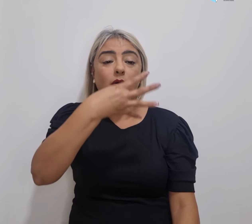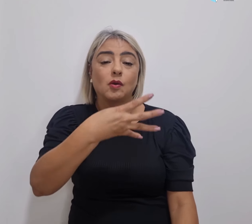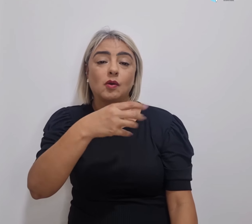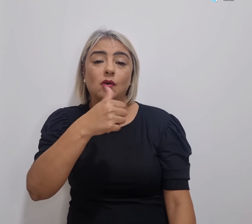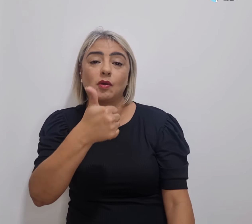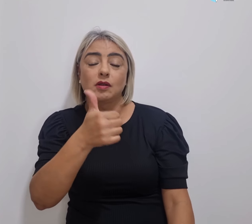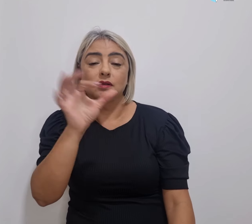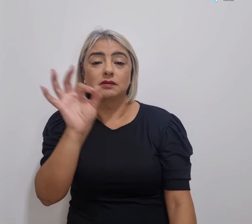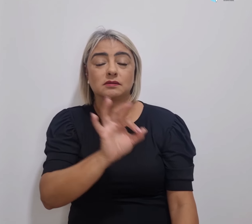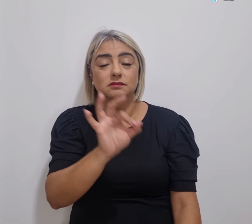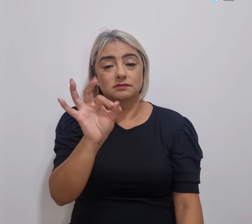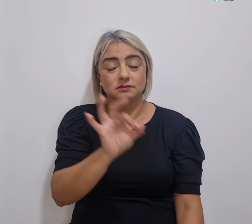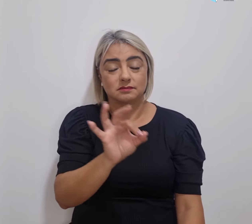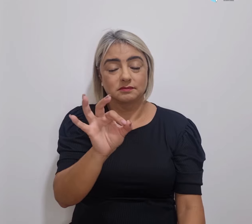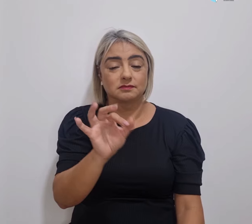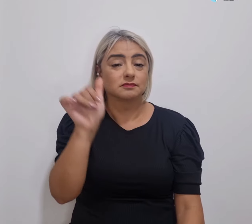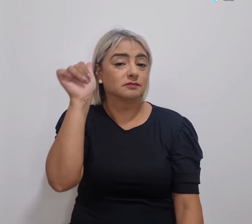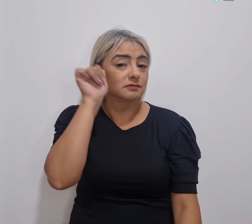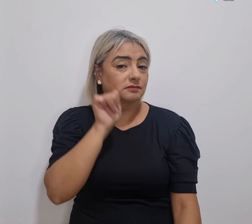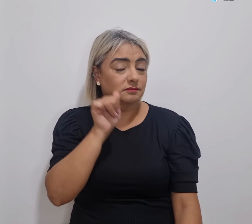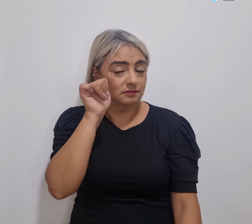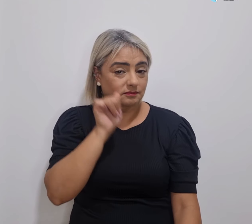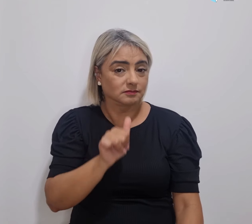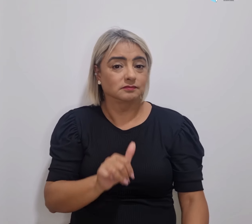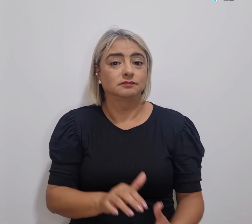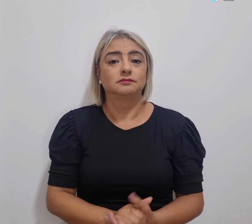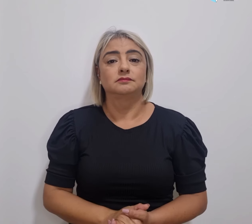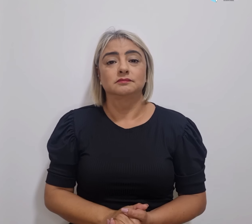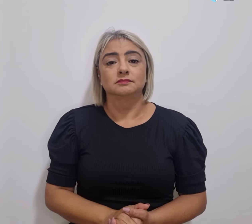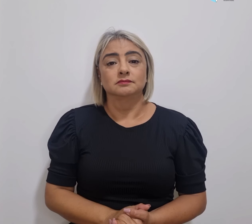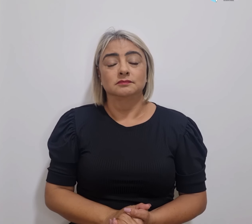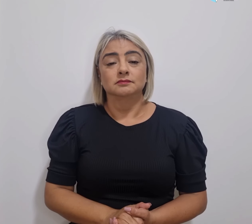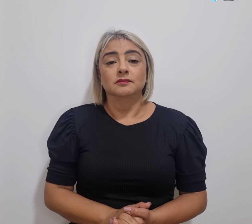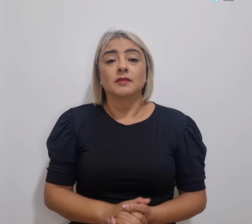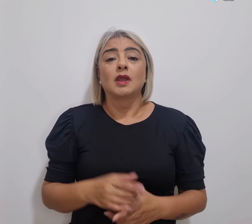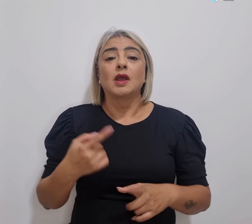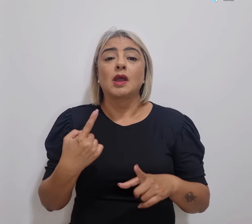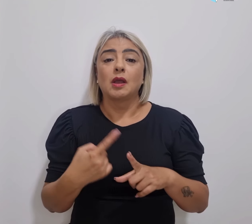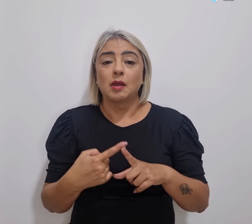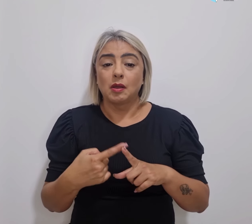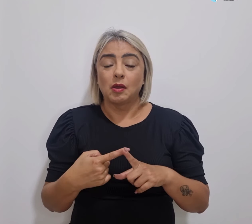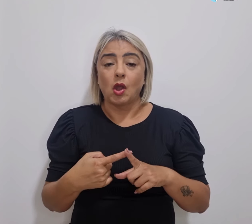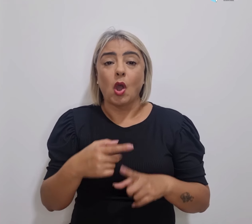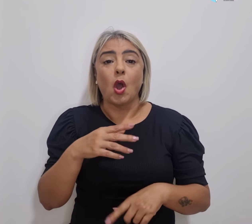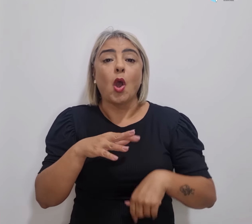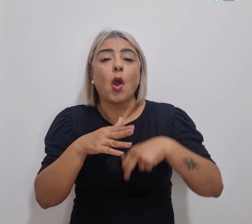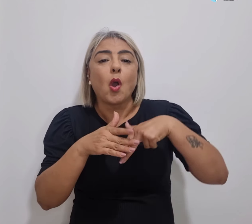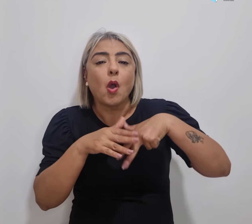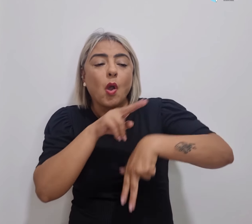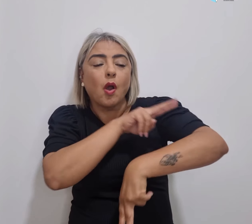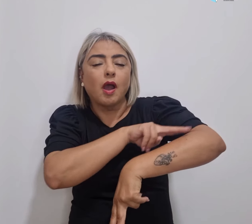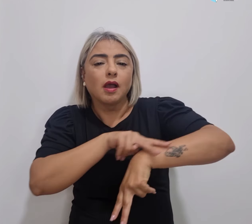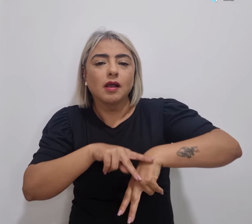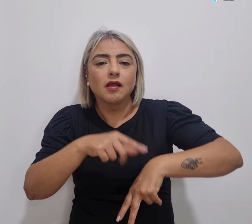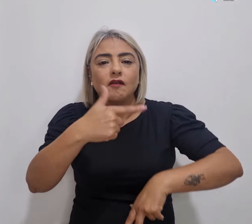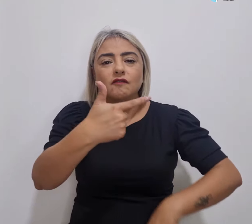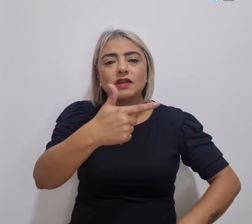,2% mulheres. Por cor ou raça, 27,9